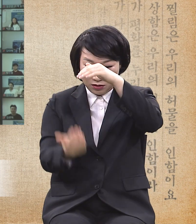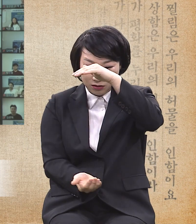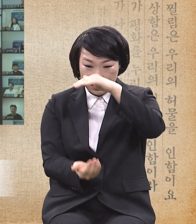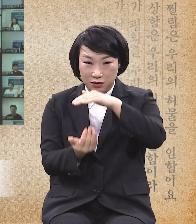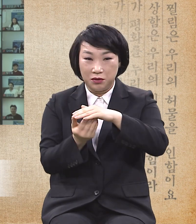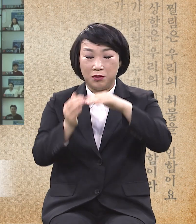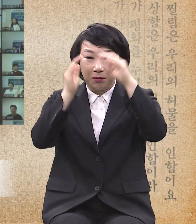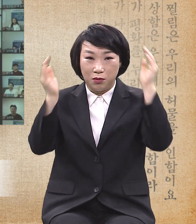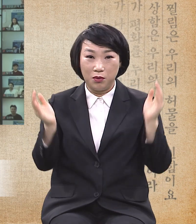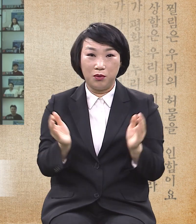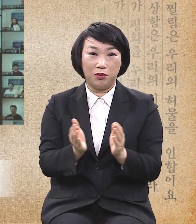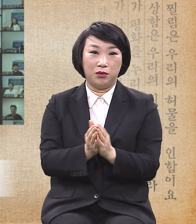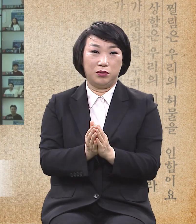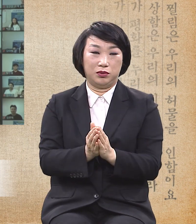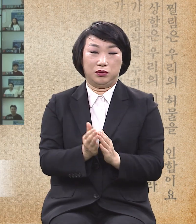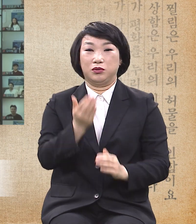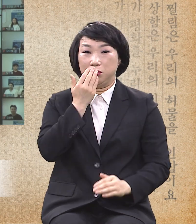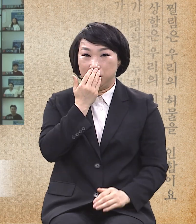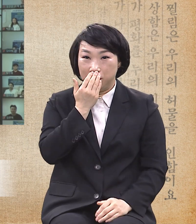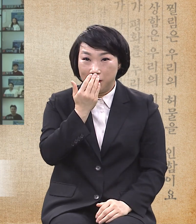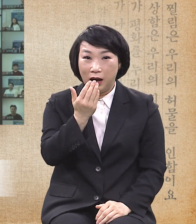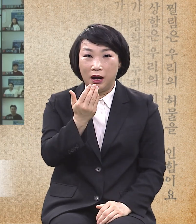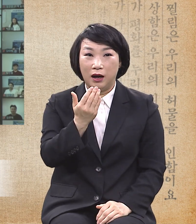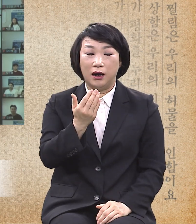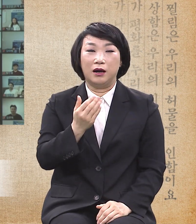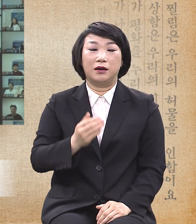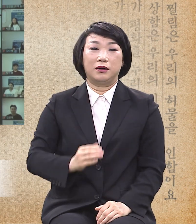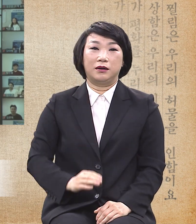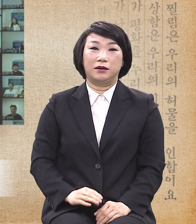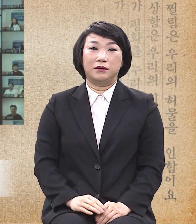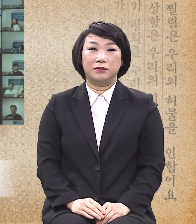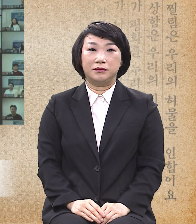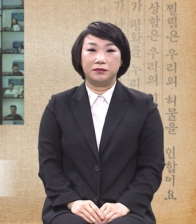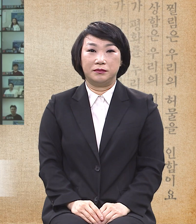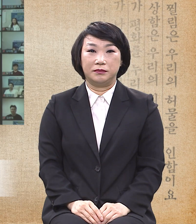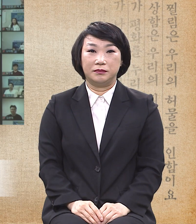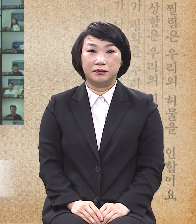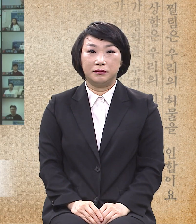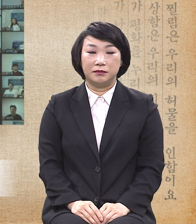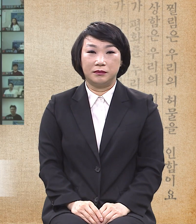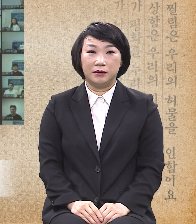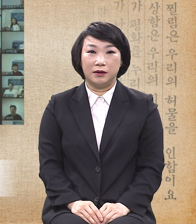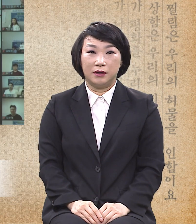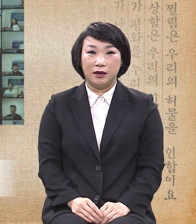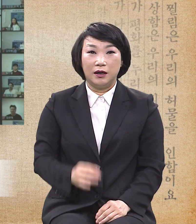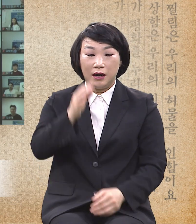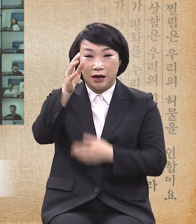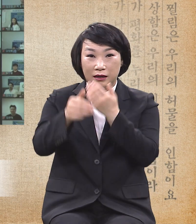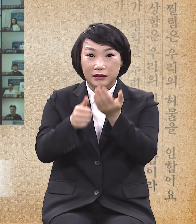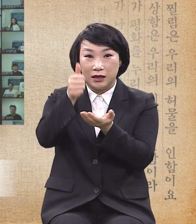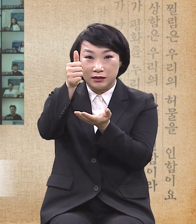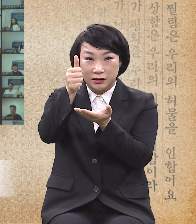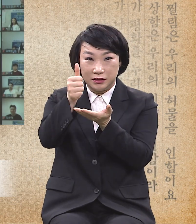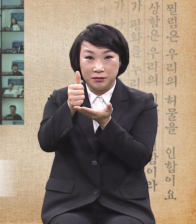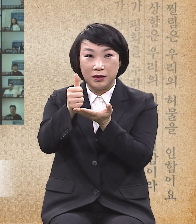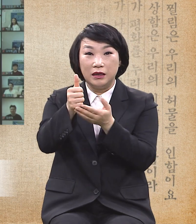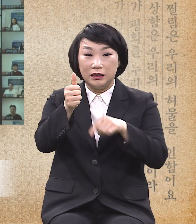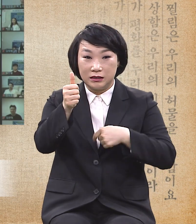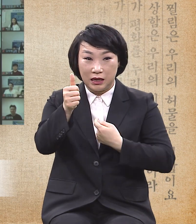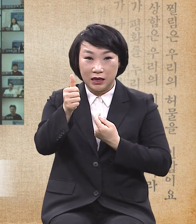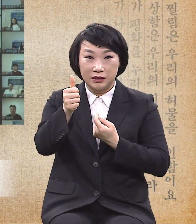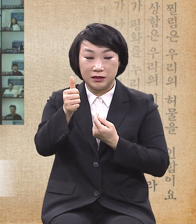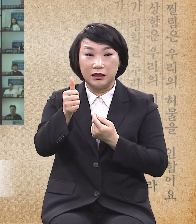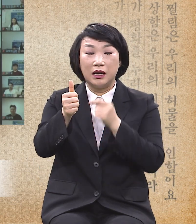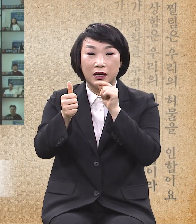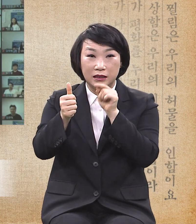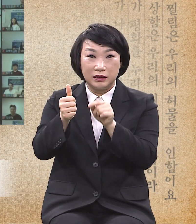전능하셔서 다 하실 수 있는 분이십니다. 하나님은 하나님 자신의